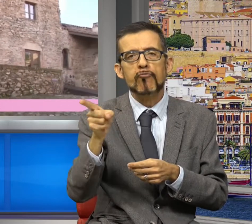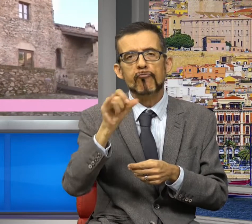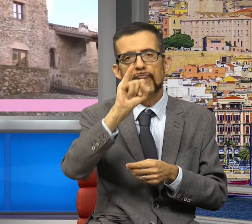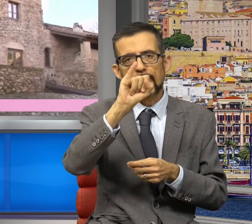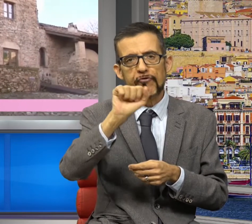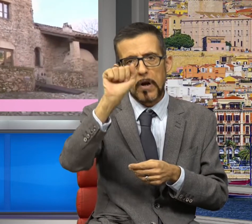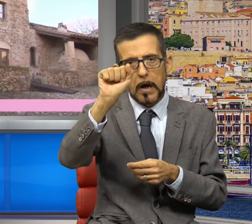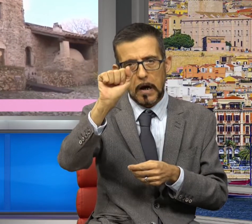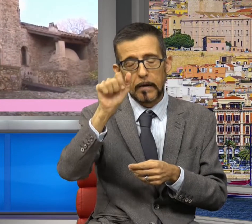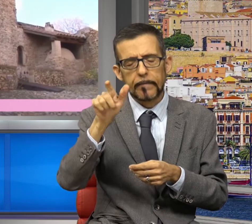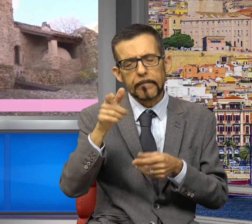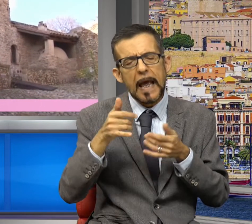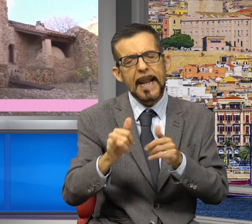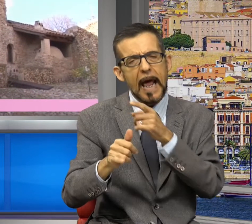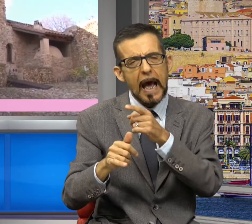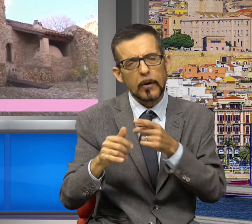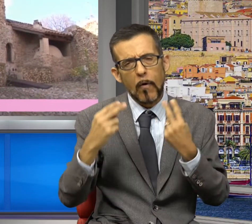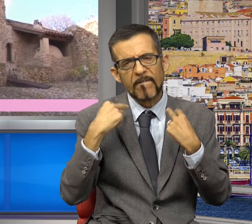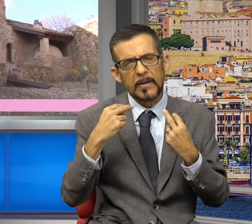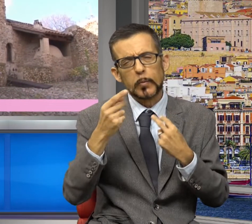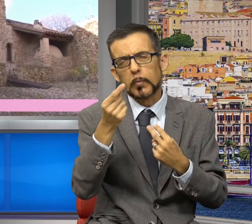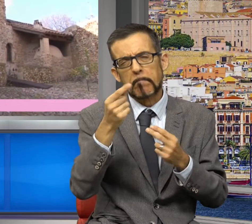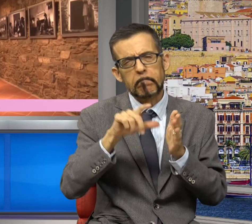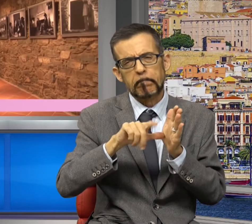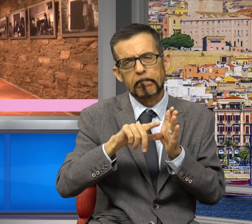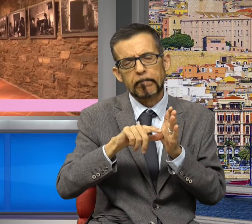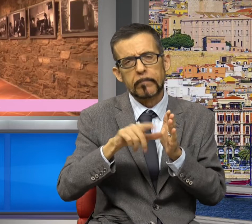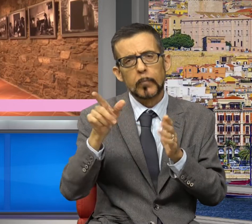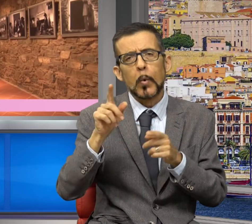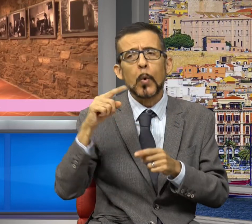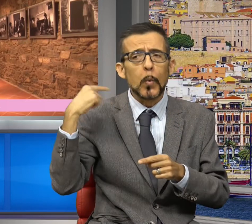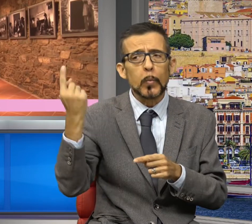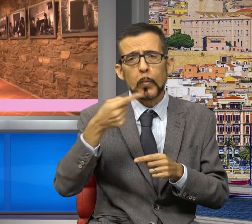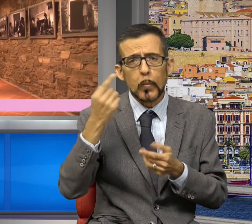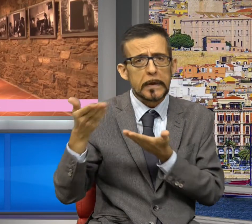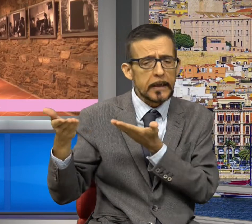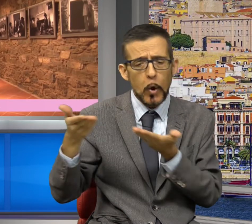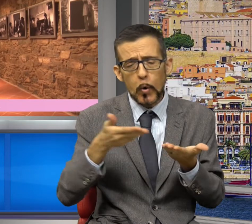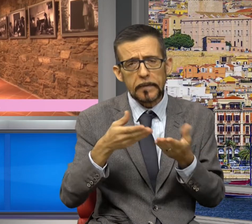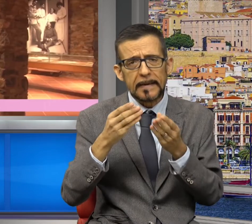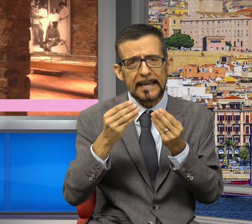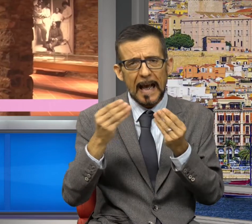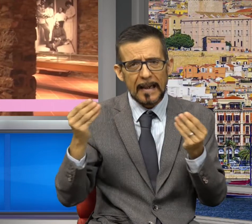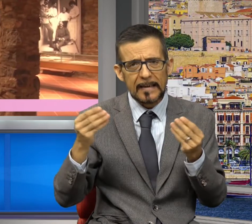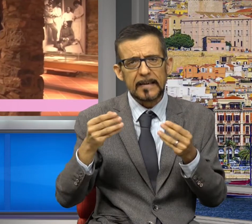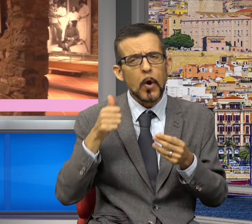ci ha vissuto, tutti gli ospiti che sono arrivati qui, e sono tantissimi, cioè ogni anno arrivano 40 persone da mezza